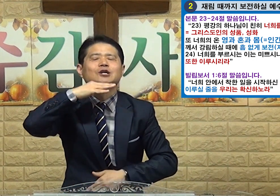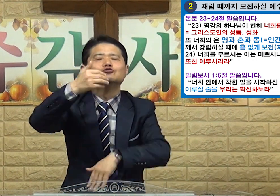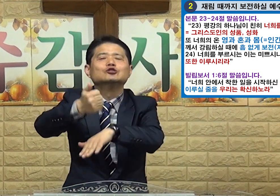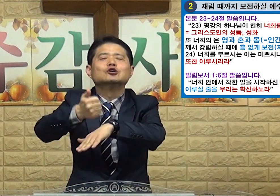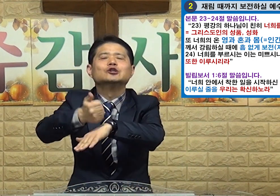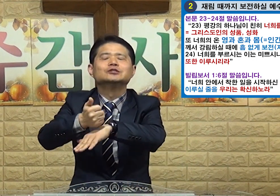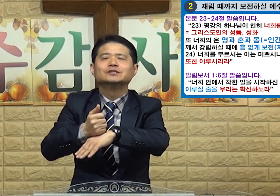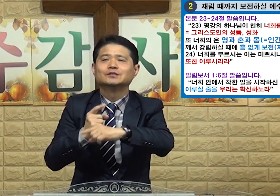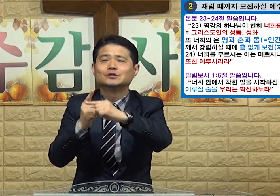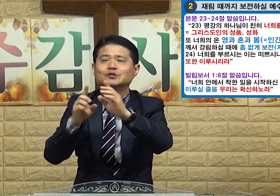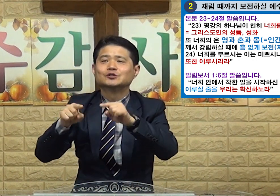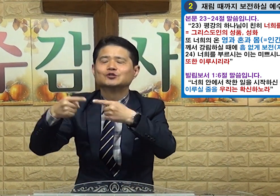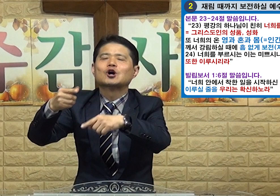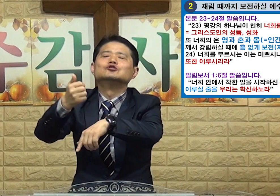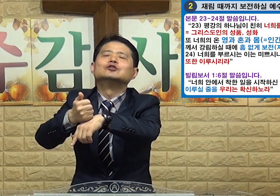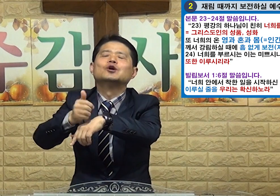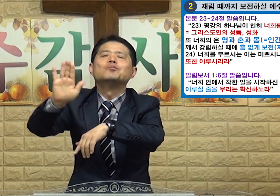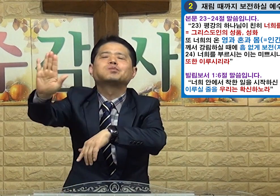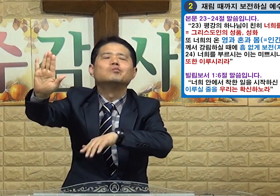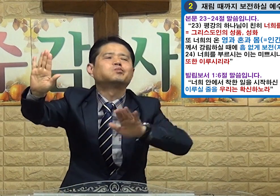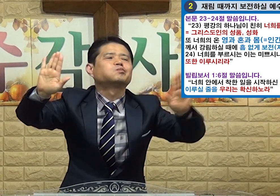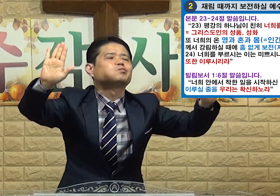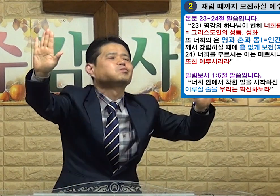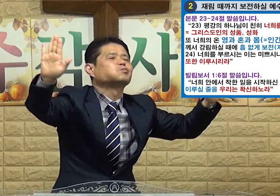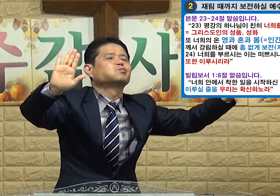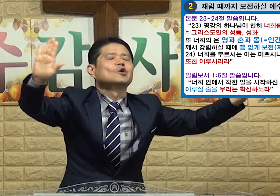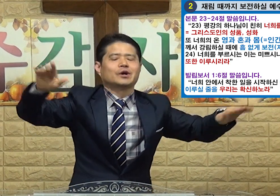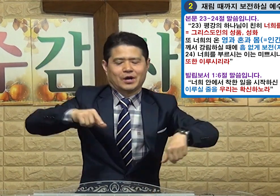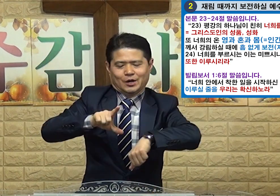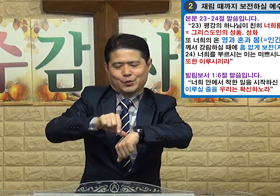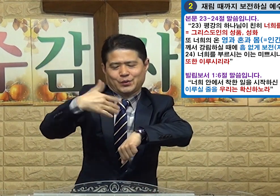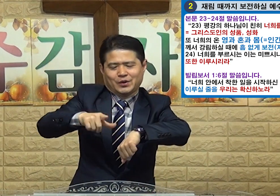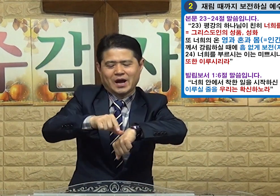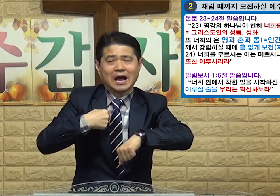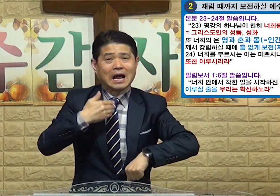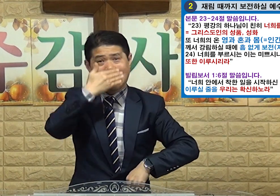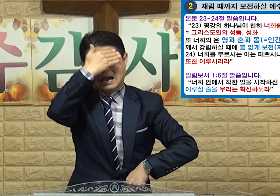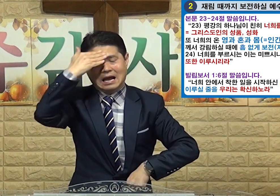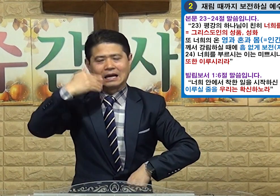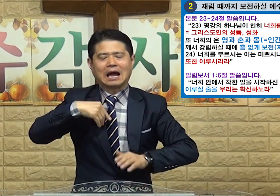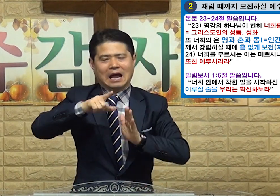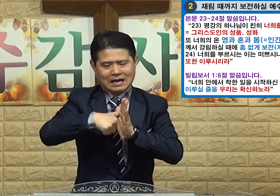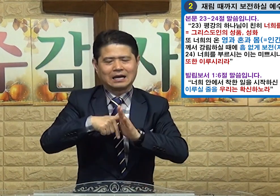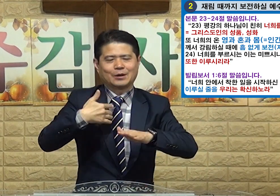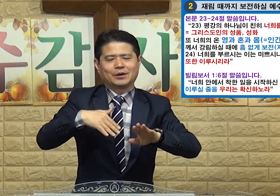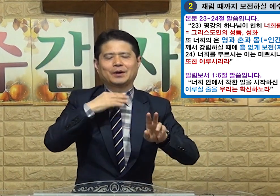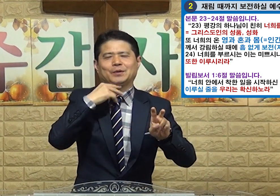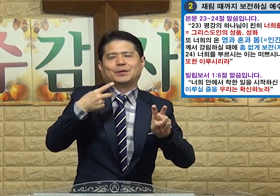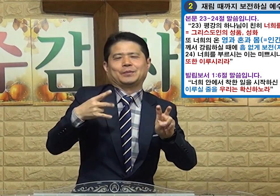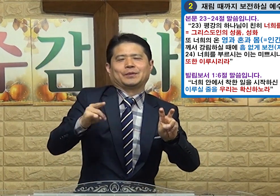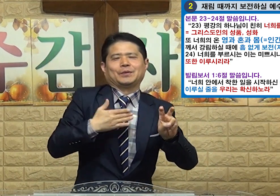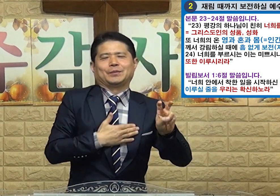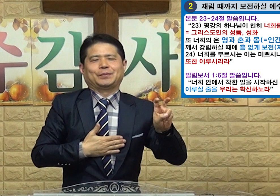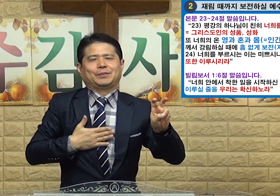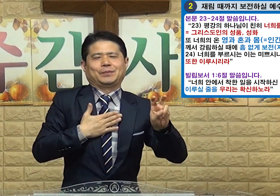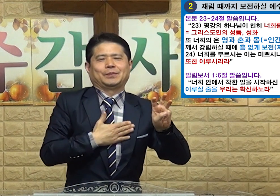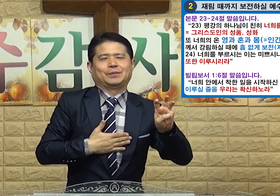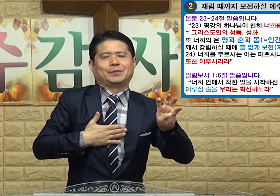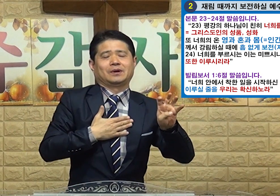언제 오시겠습니까? 타 교회에서 마지막 때라고 하면 시간이 아직 안 됐다, 조금만 더